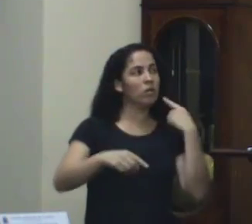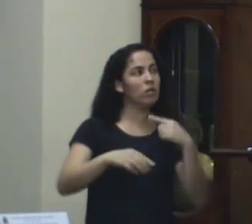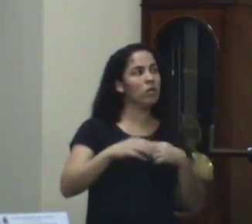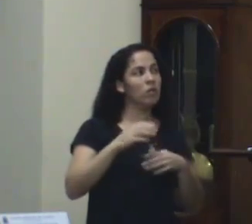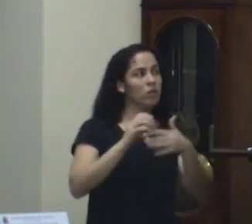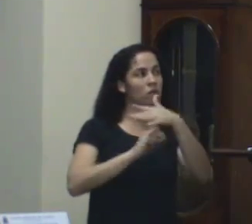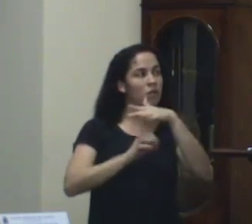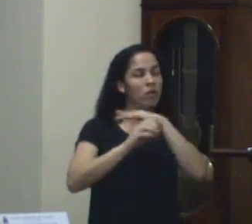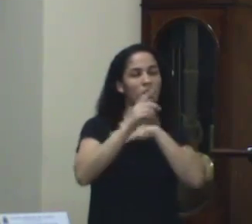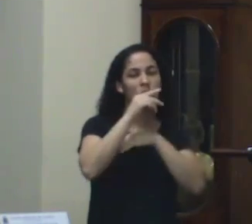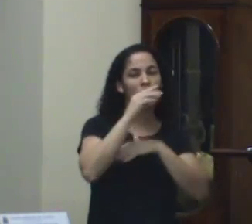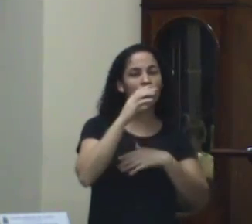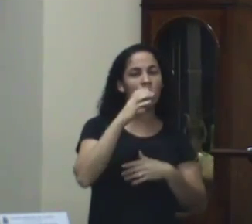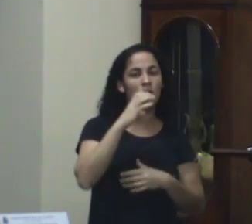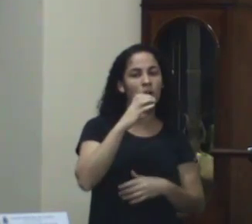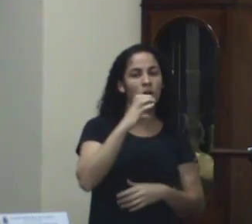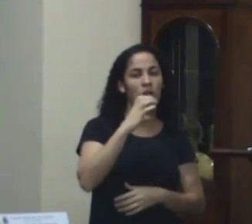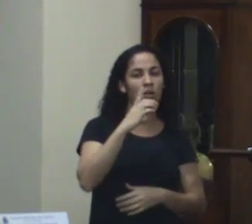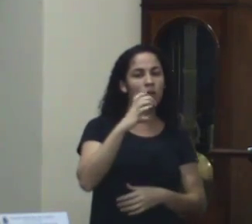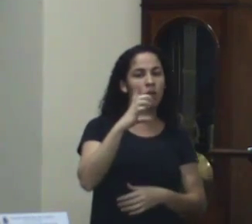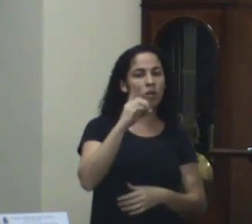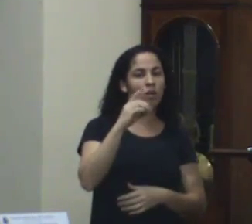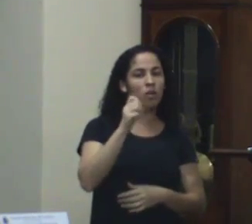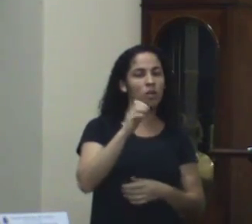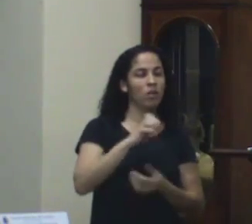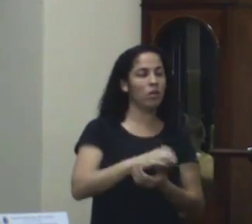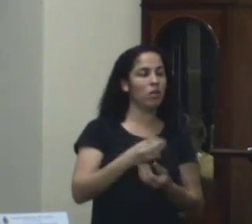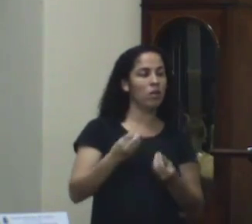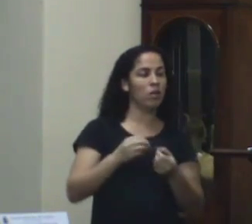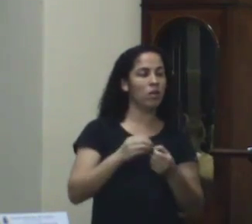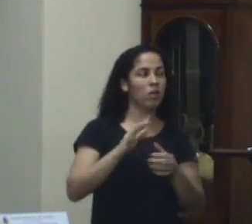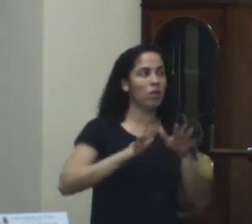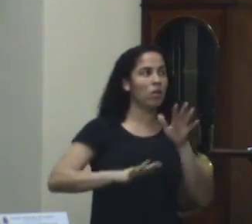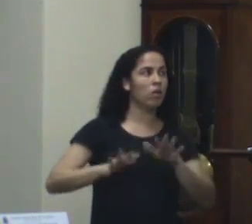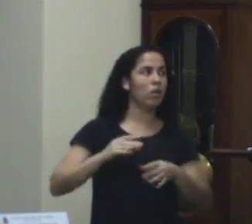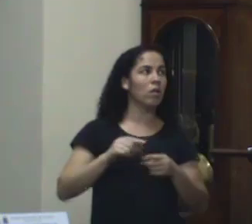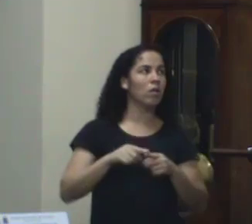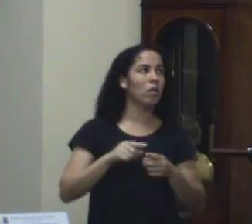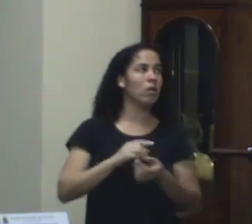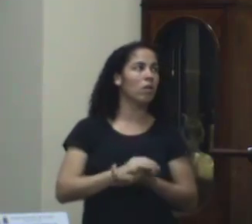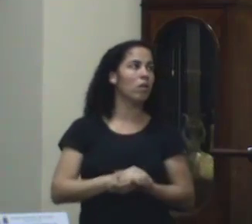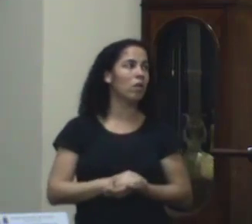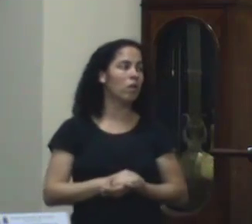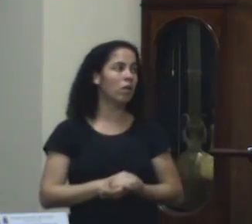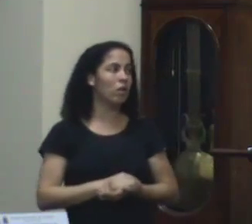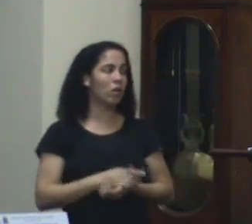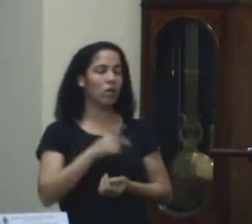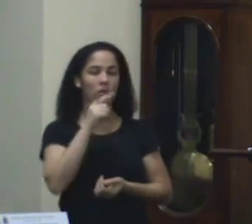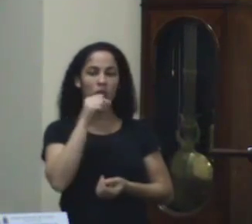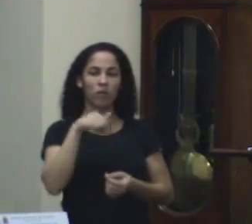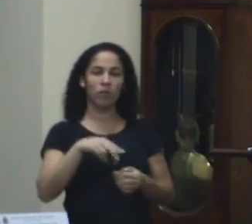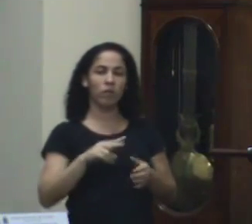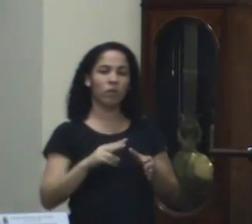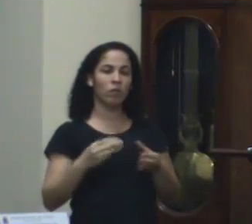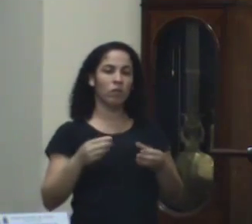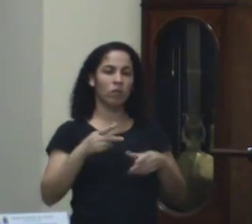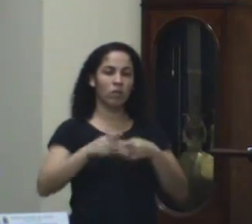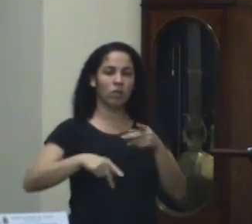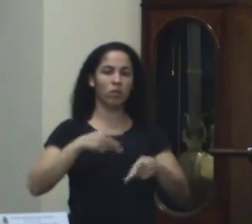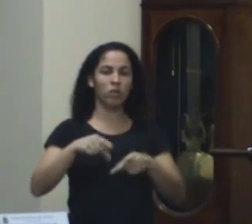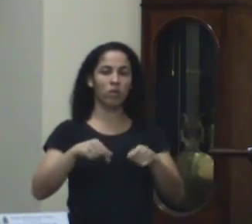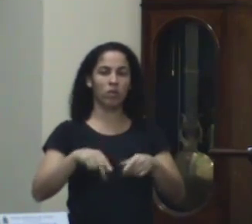a maneira que ela trata, né, cuida, como diz eles, da água da população de